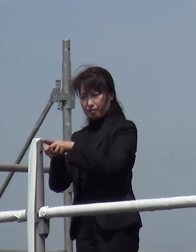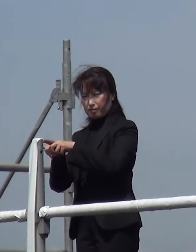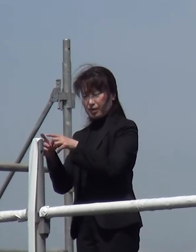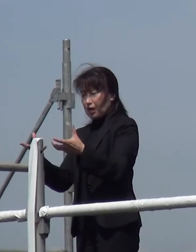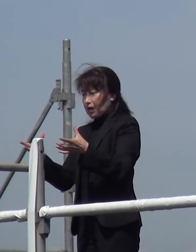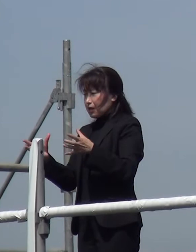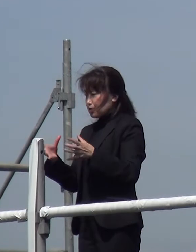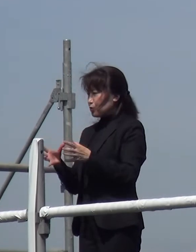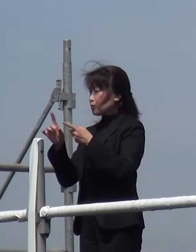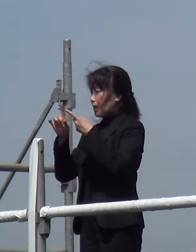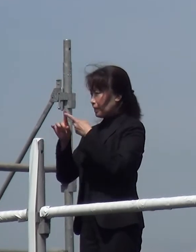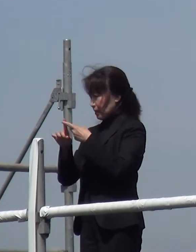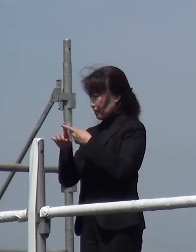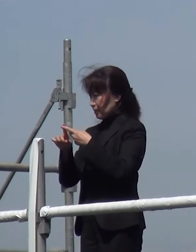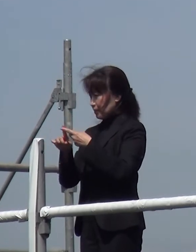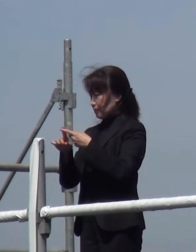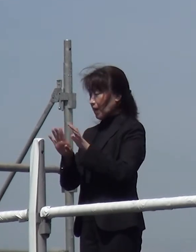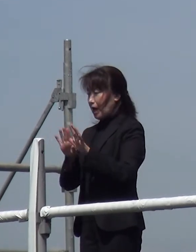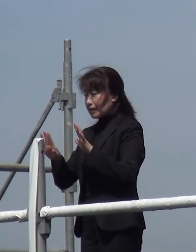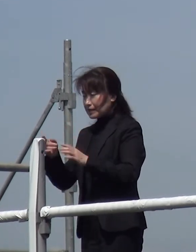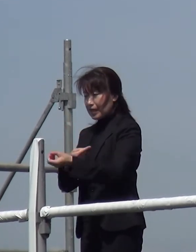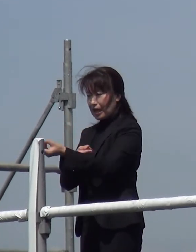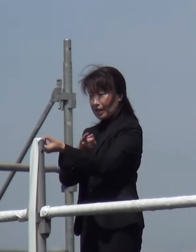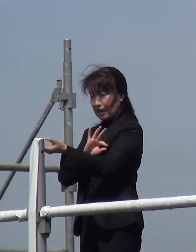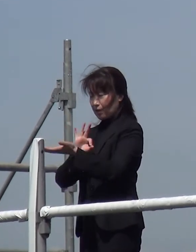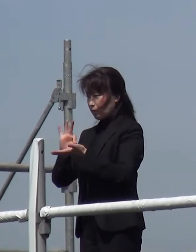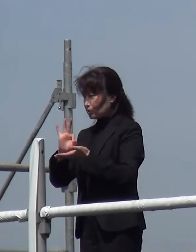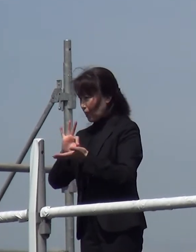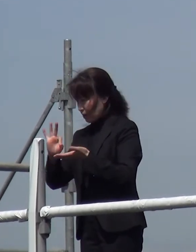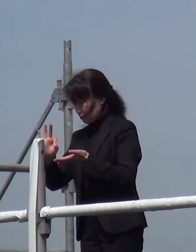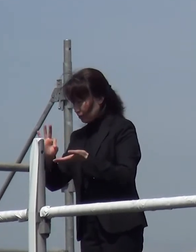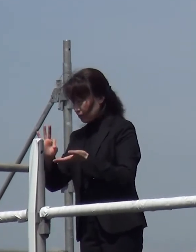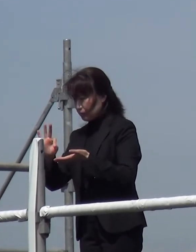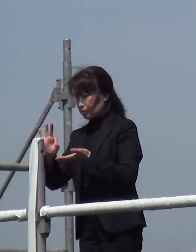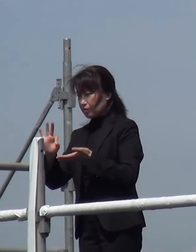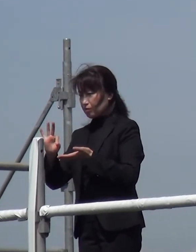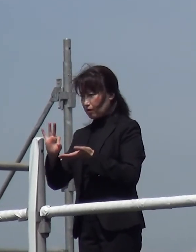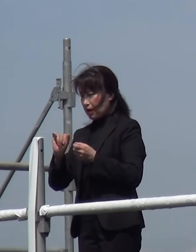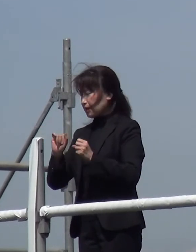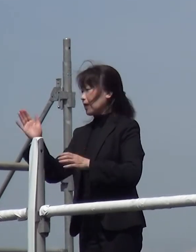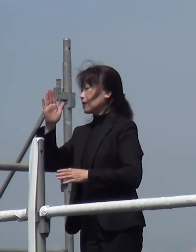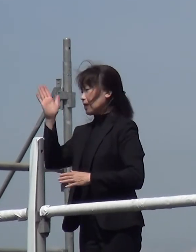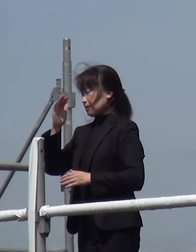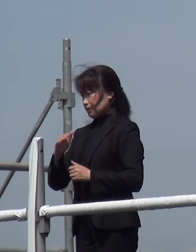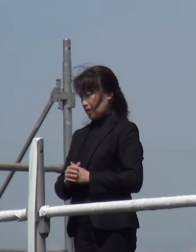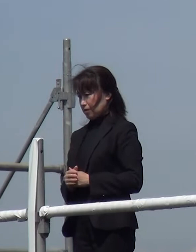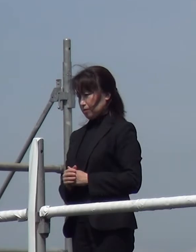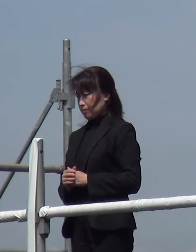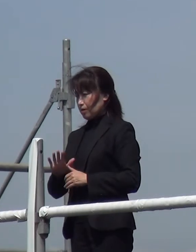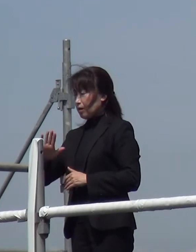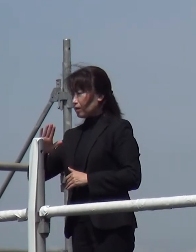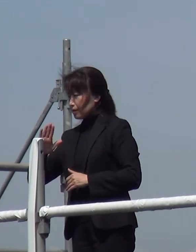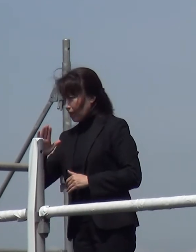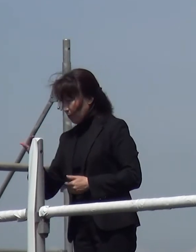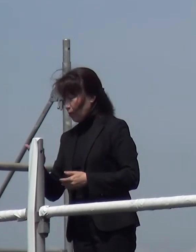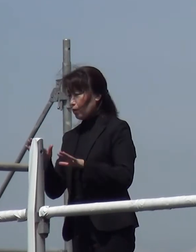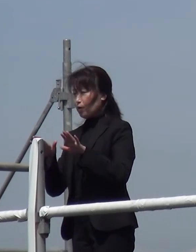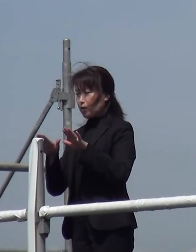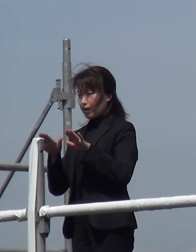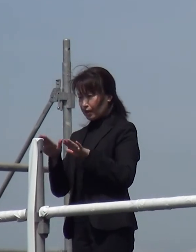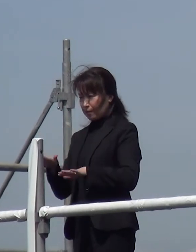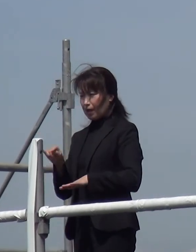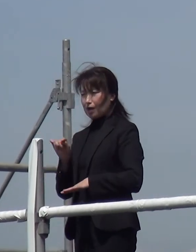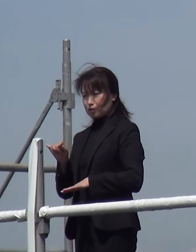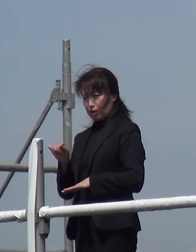集団的自衛権というものを使うということは決してしなかった。ところが今それ